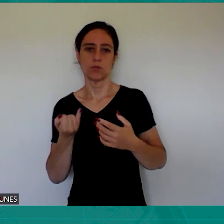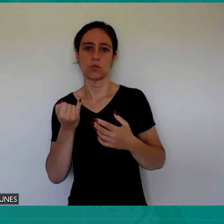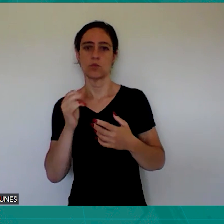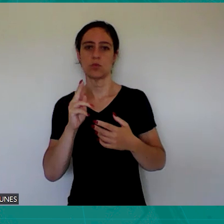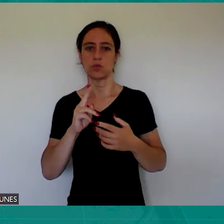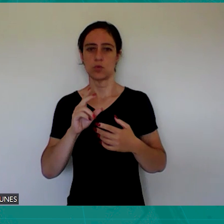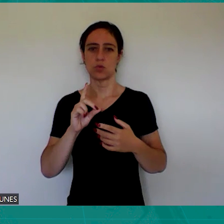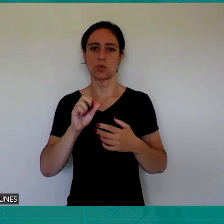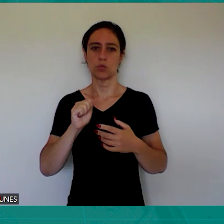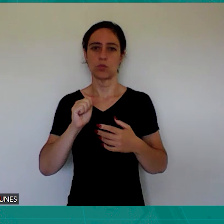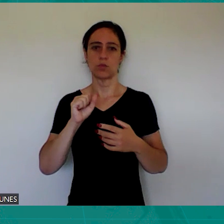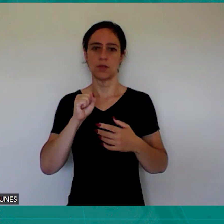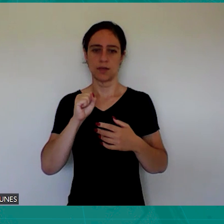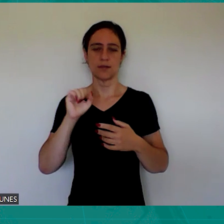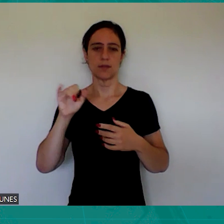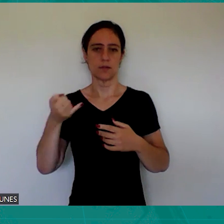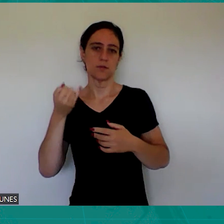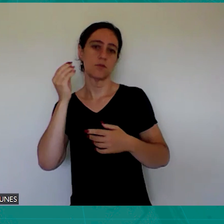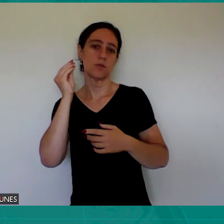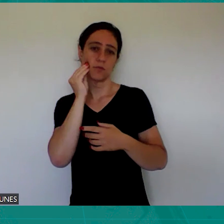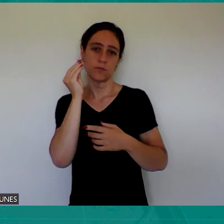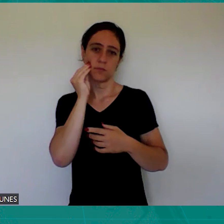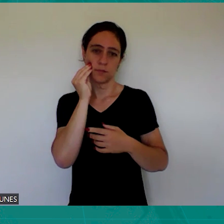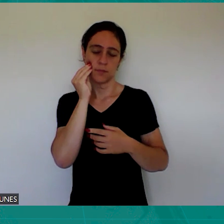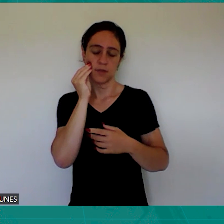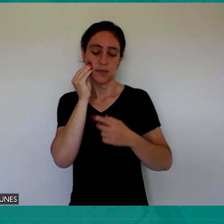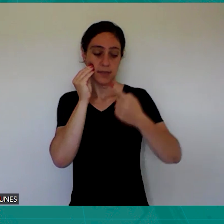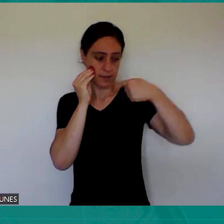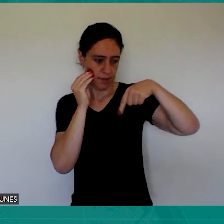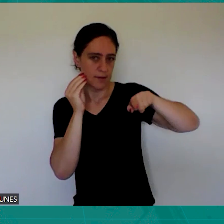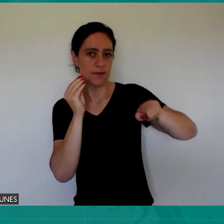foi nesse momento que Jesus